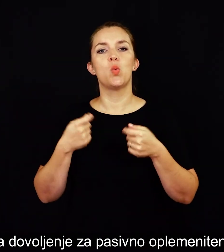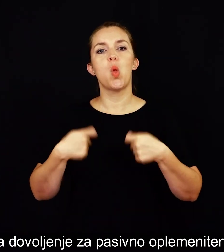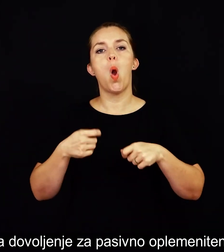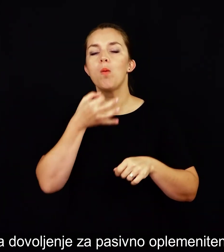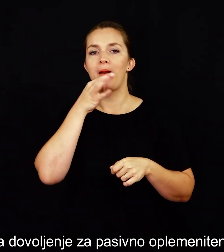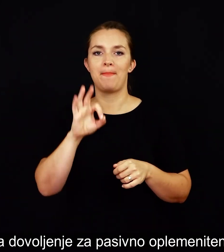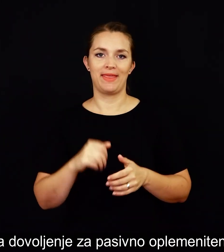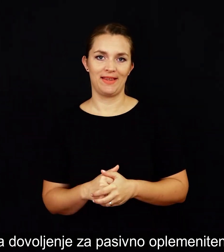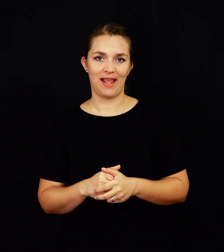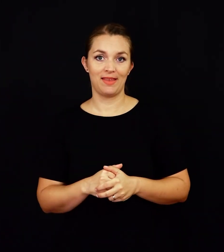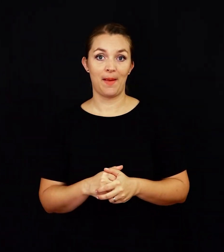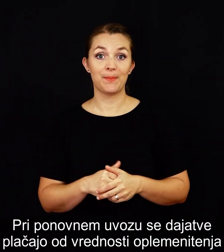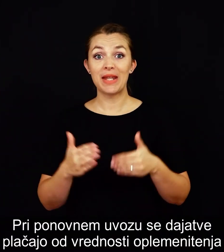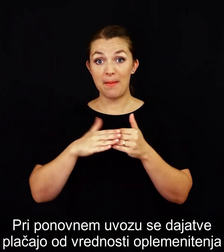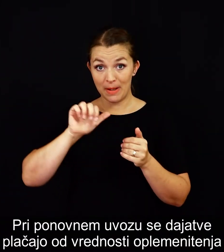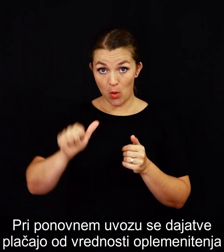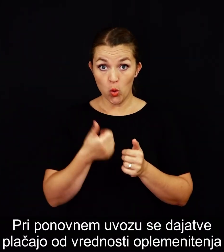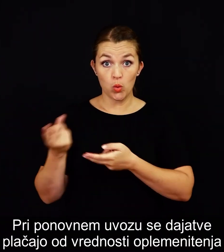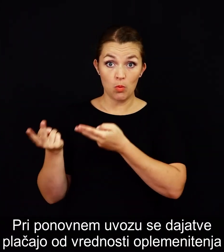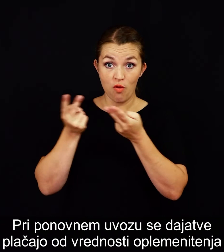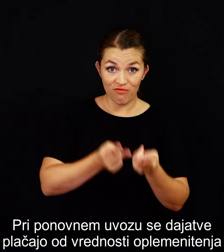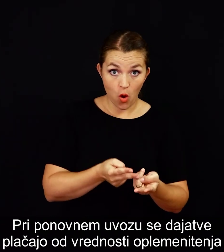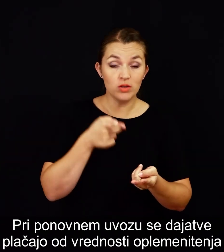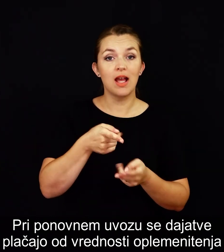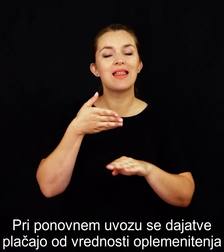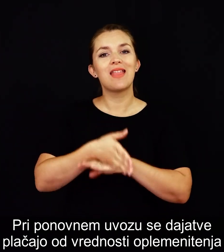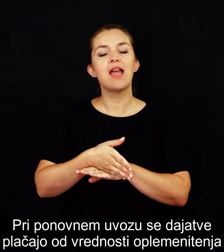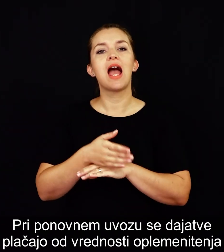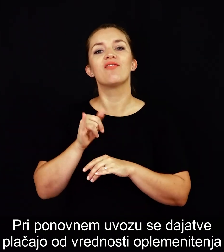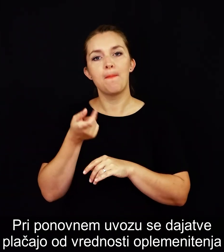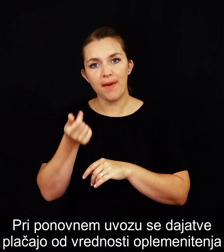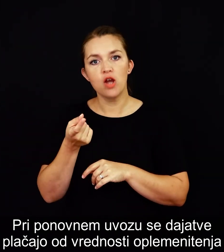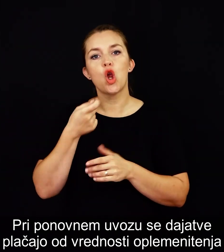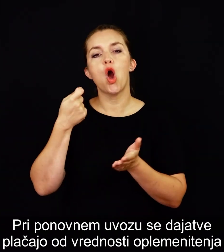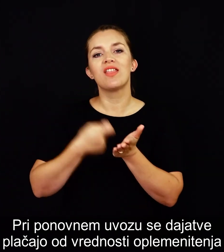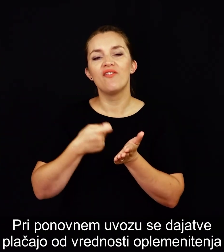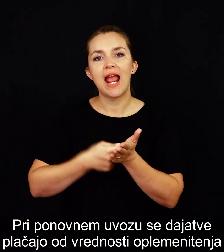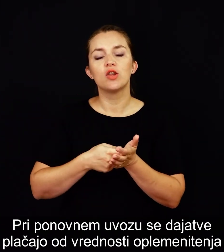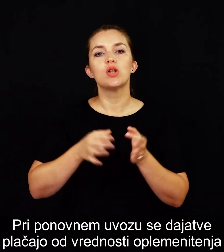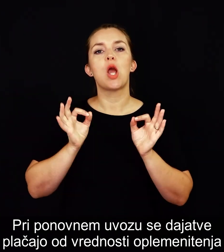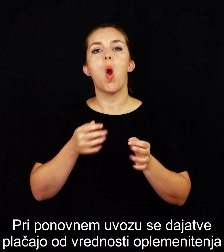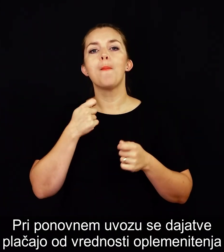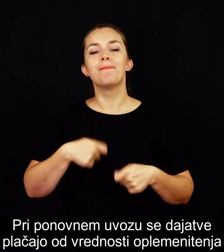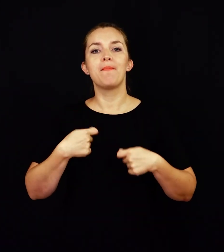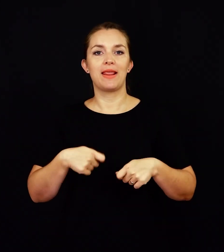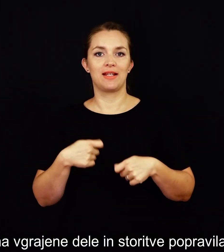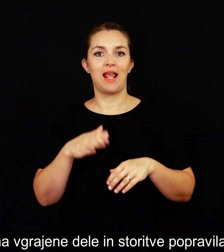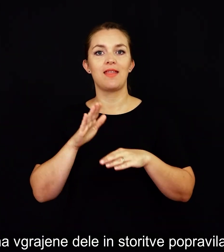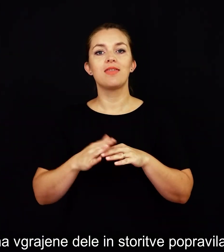oplemenitenje. Pri ponovnem uvozu se dajatve plačajo od vrednosti oplemenitenja na vgrajene dele